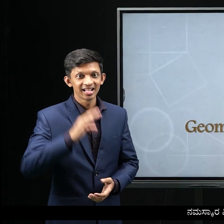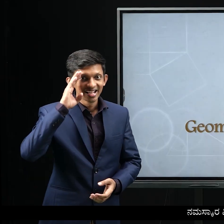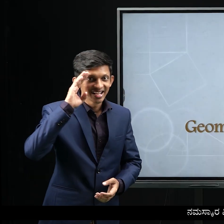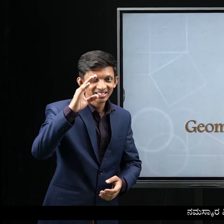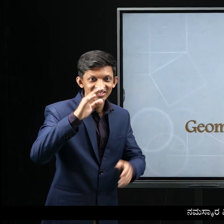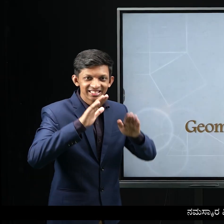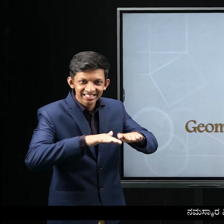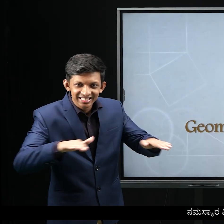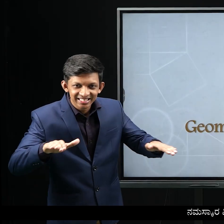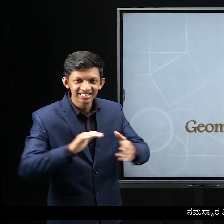ನಮಸ್ಕಾರ ವಿದ್ಯಾರ್ಥಿಗಳೇ.